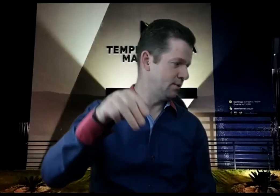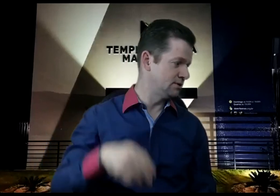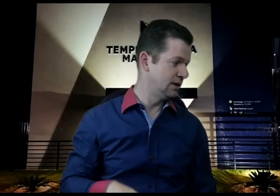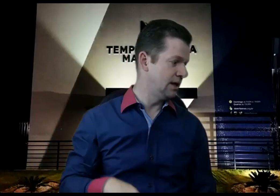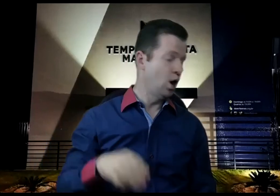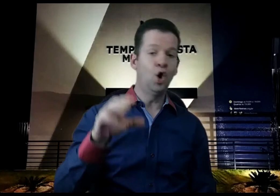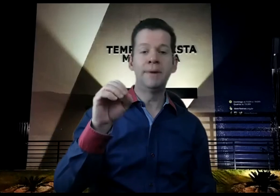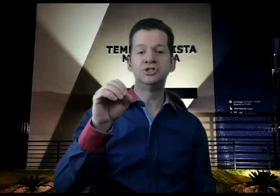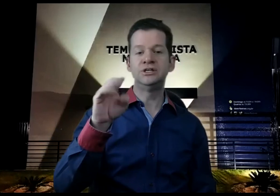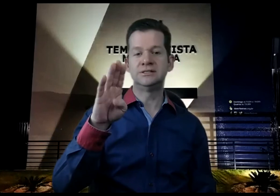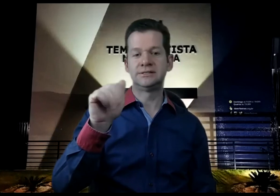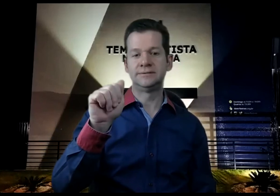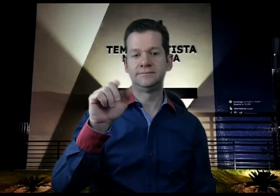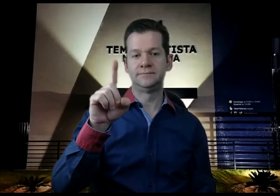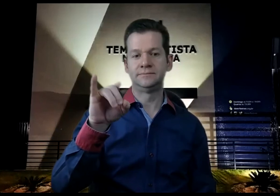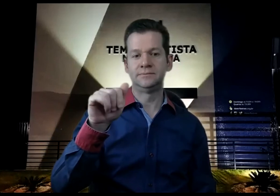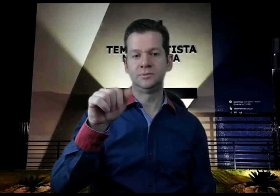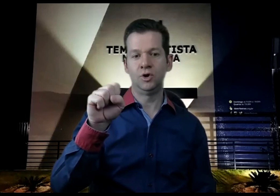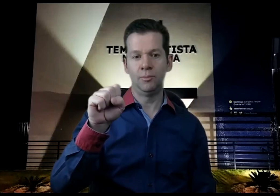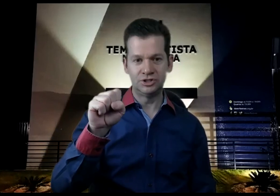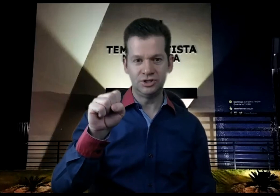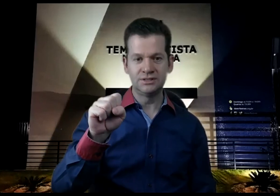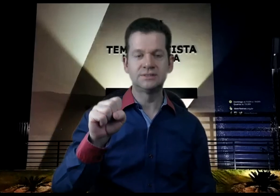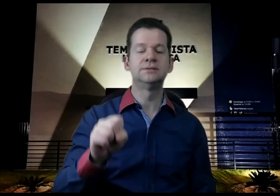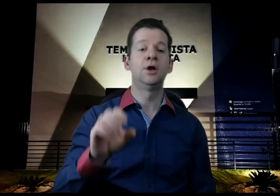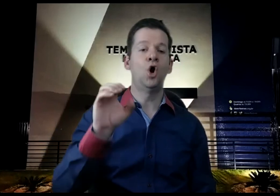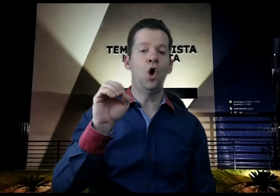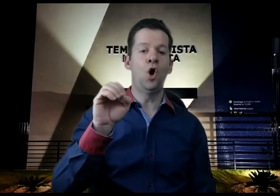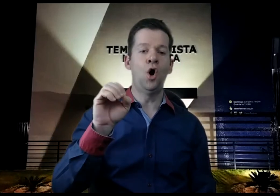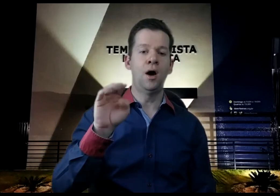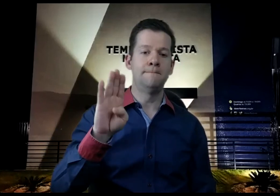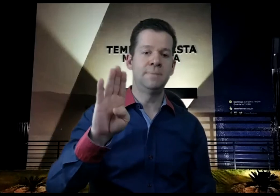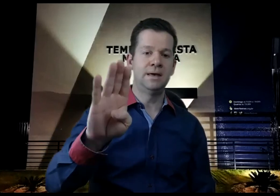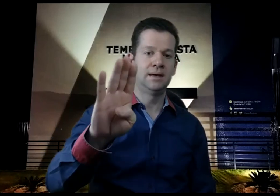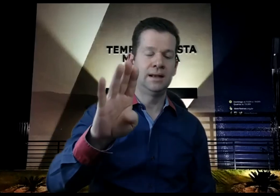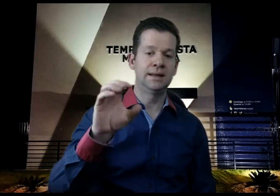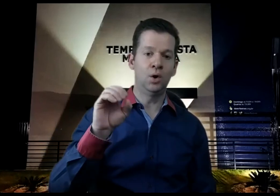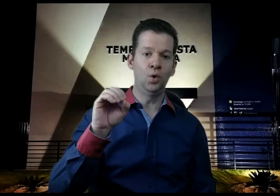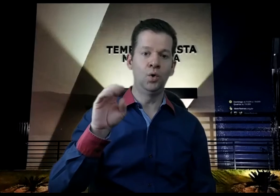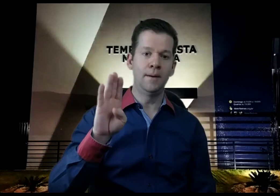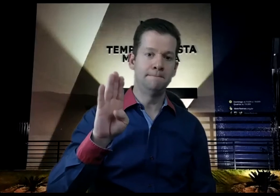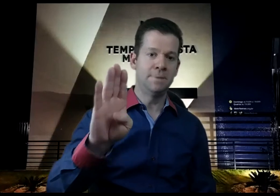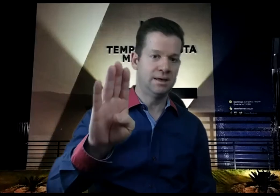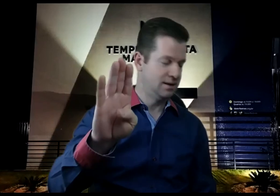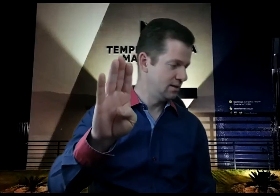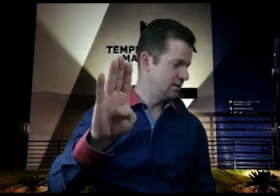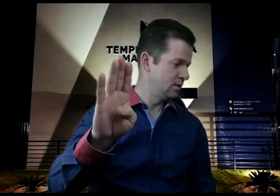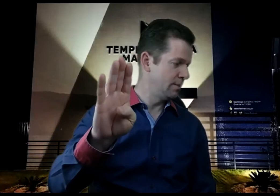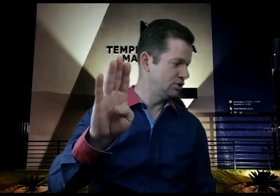Amós. Obadias. Obadias. O-B. Letra O-B.